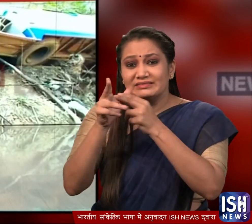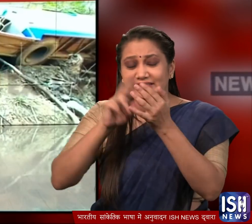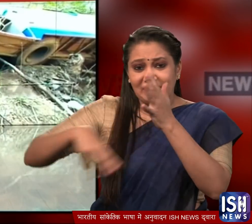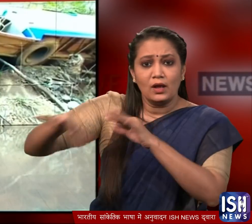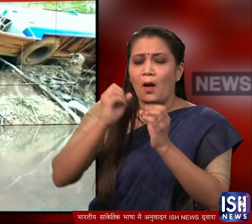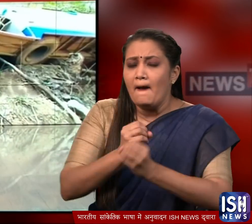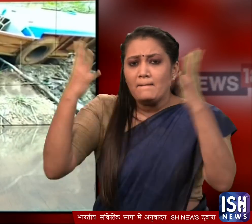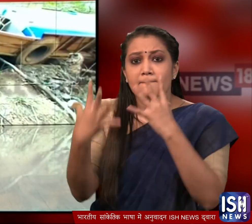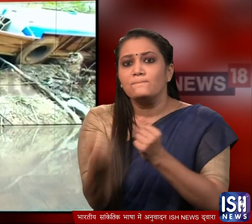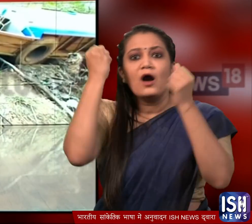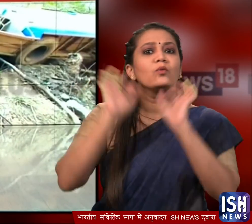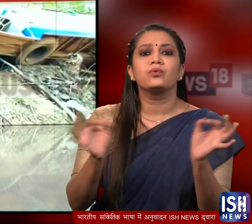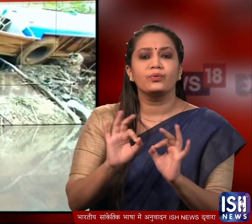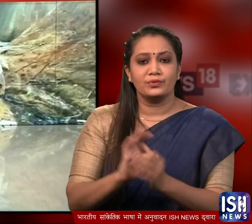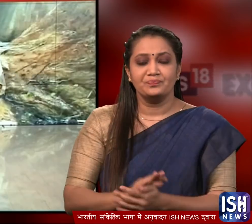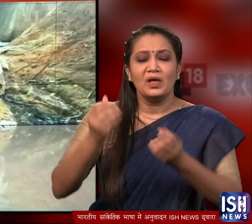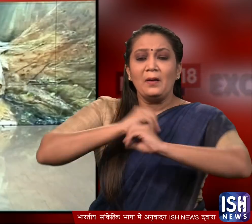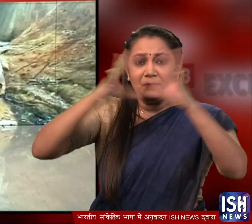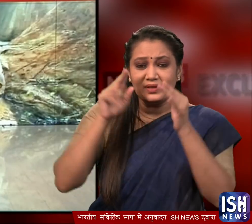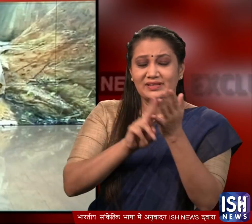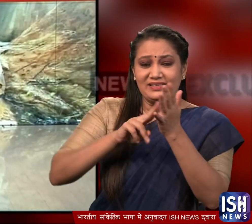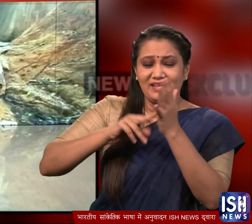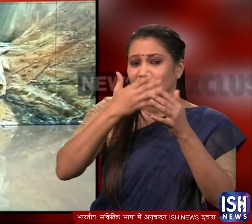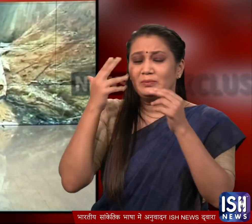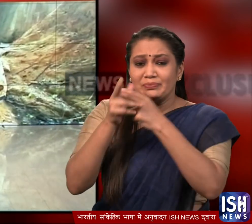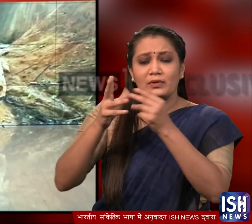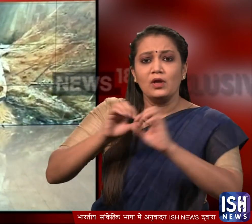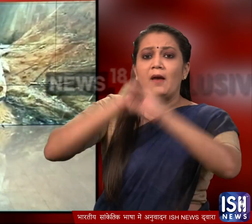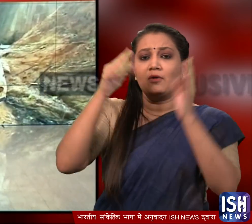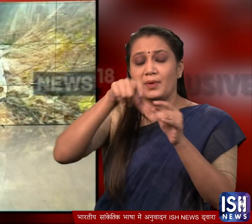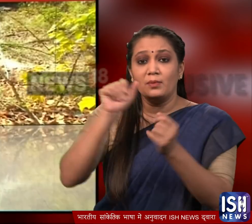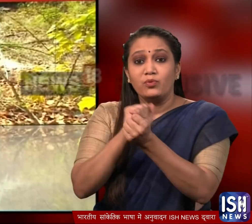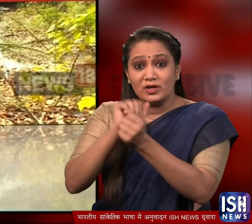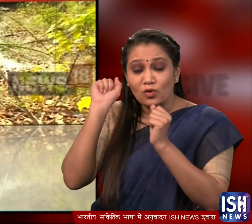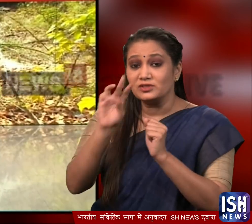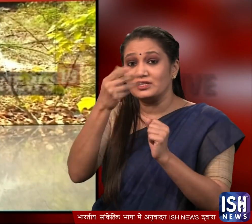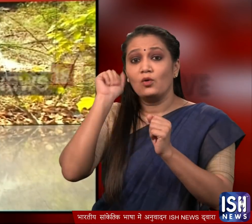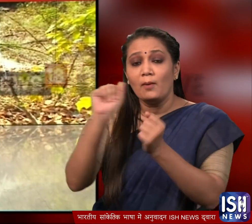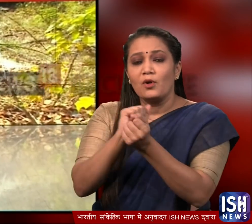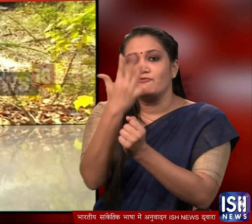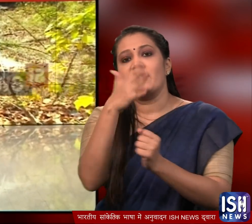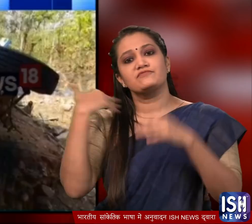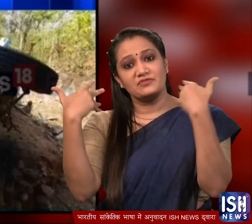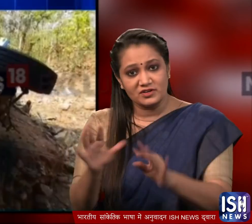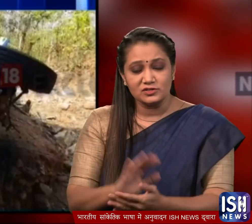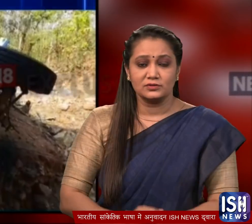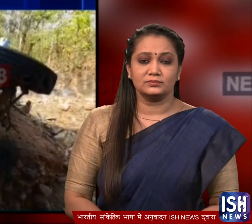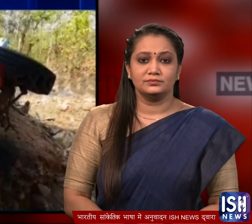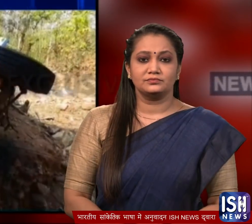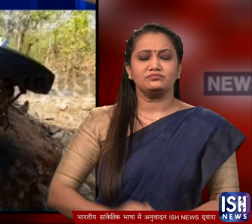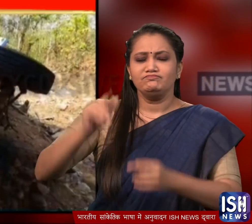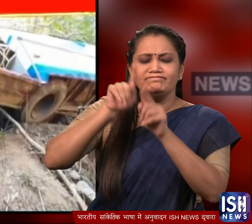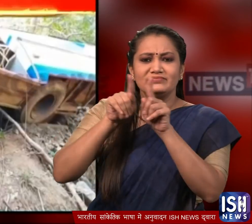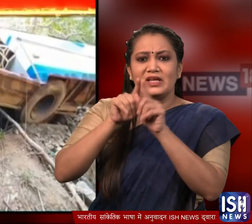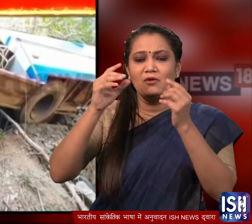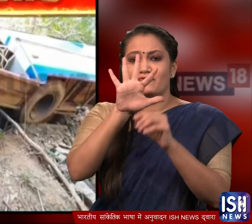ही नक्सलियों का लगाया बम पकड़ में नहीं आ पाया था। उस नक्सली हमले में छत्तीसगढ़ पुलिस के 5 जवान शहीद हुए थे, जिन्हें निशाना बनाने